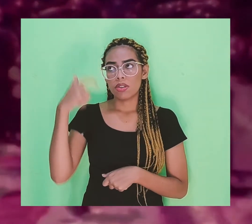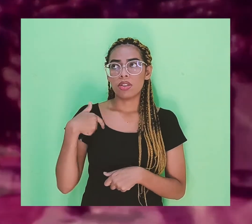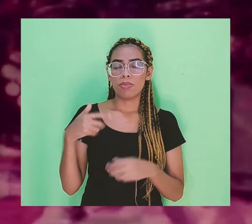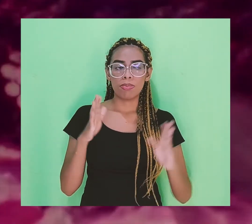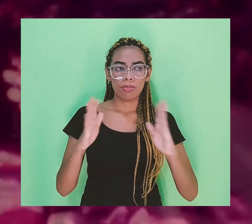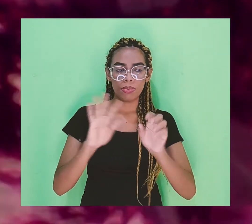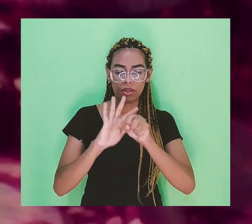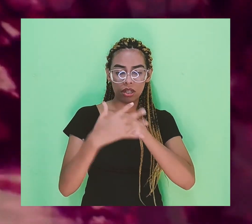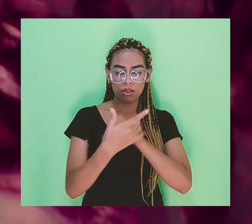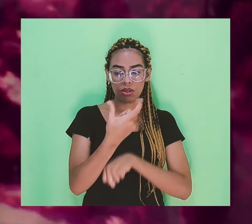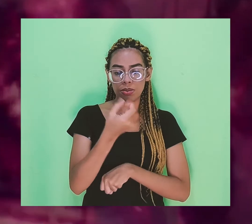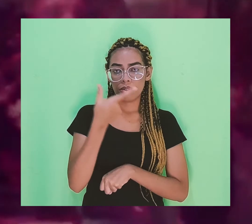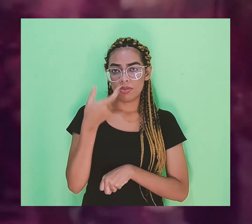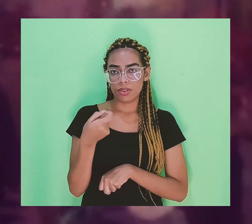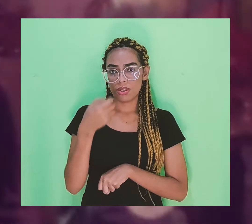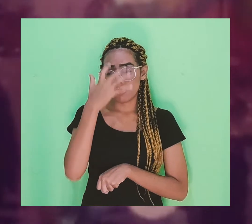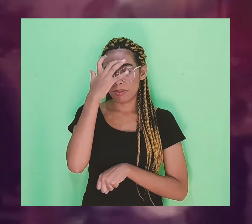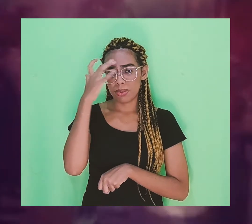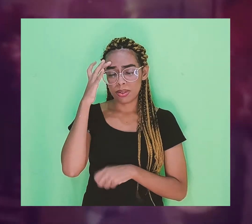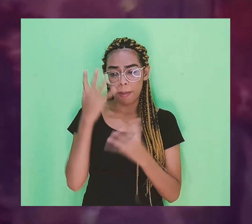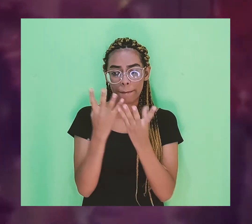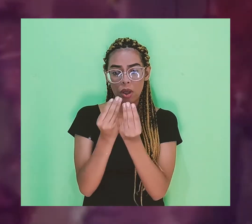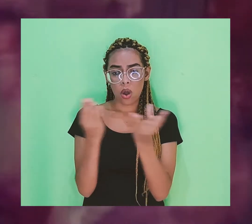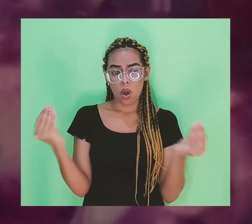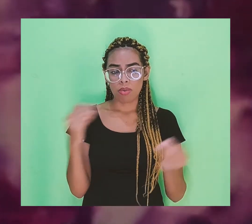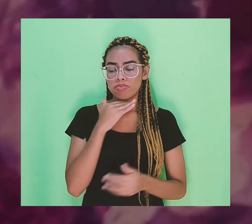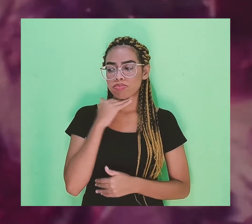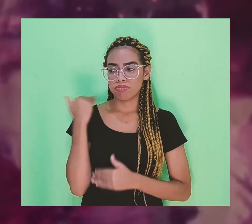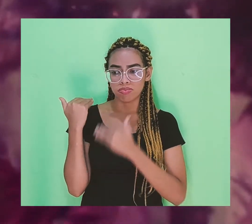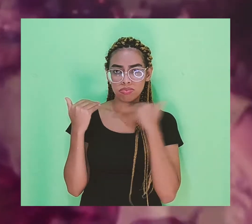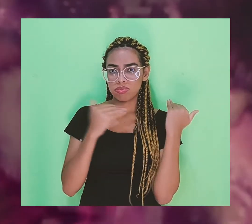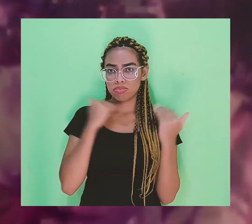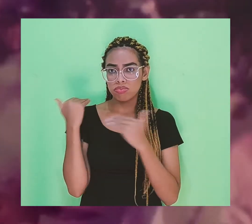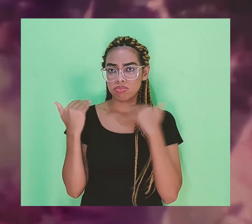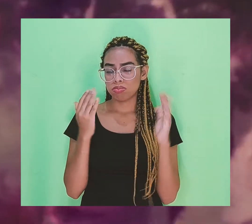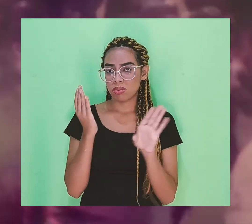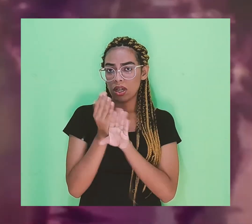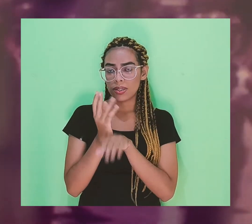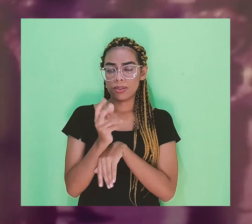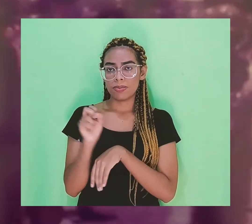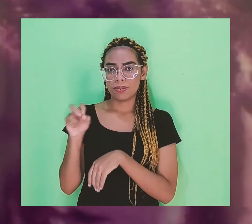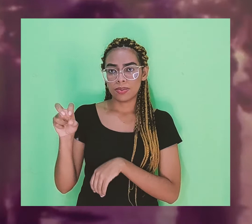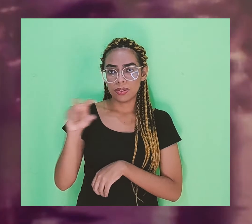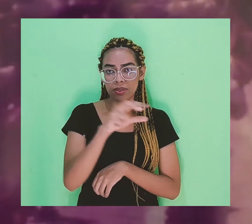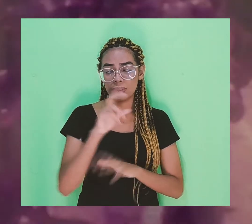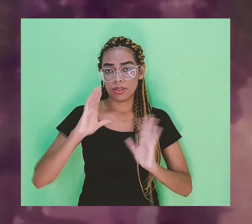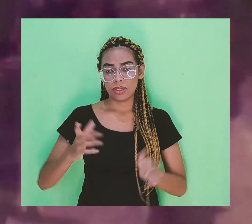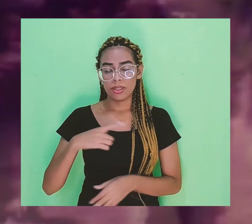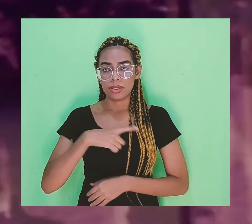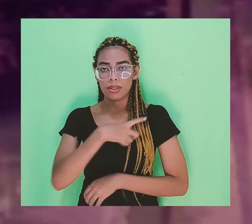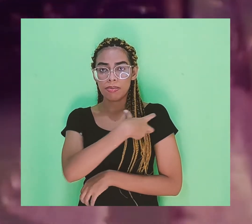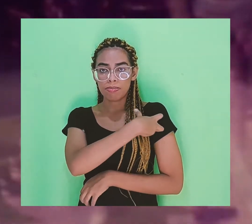teve pandemia, que diversas pessoas acabaram padecendo, né, dessa doença, que já existia